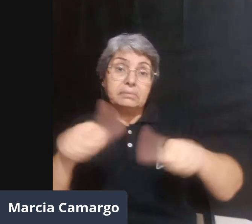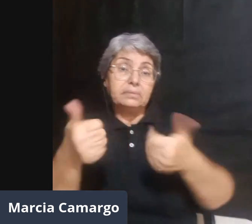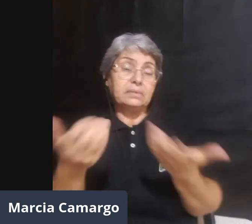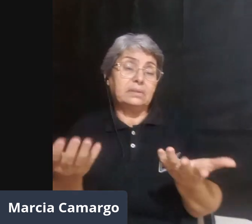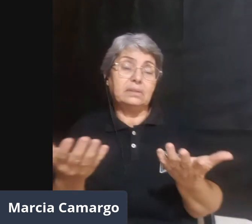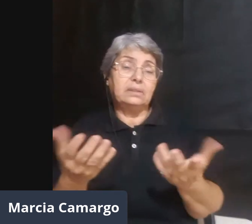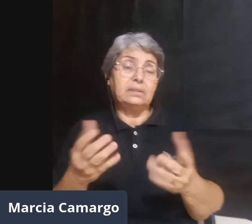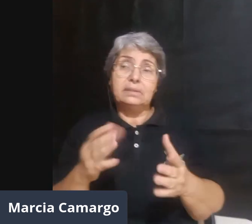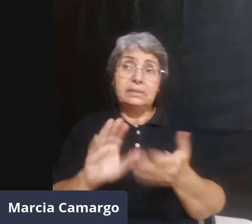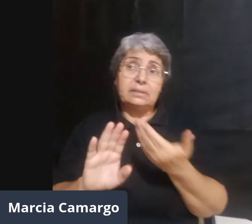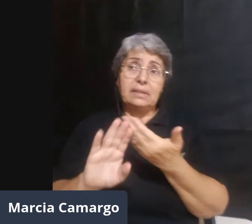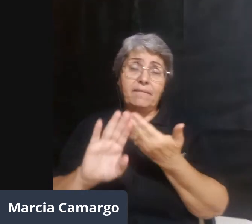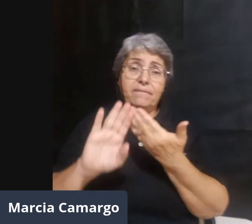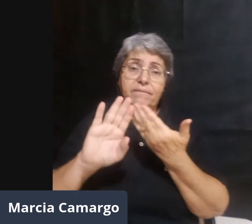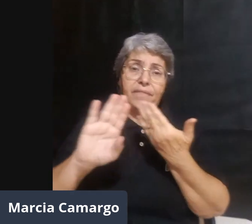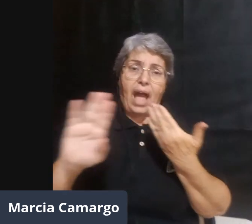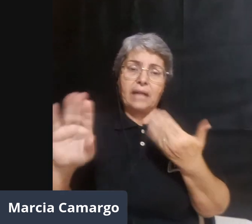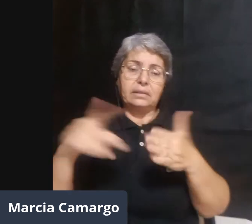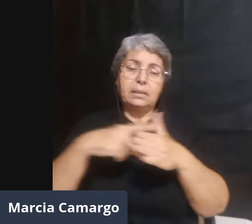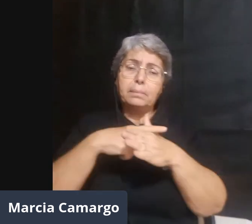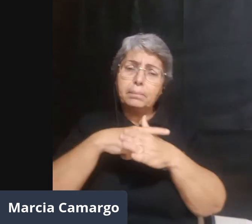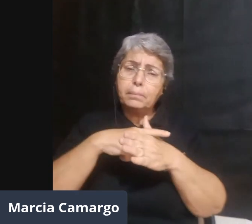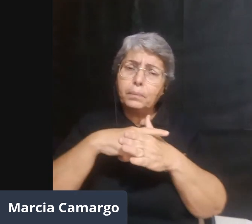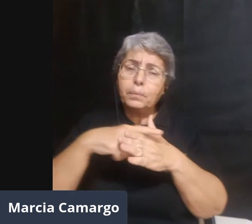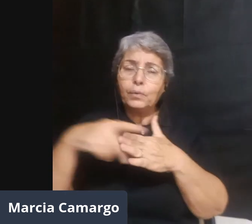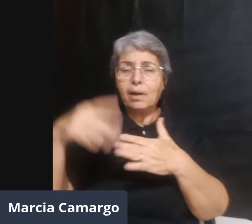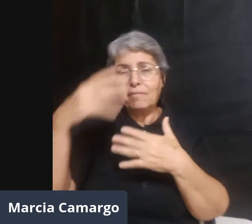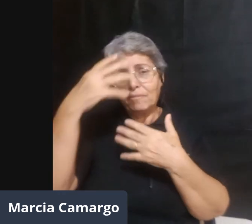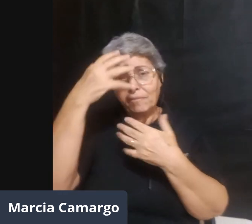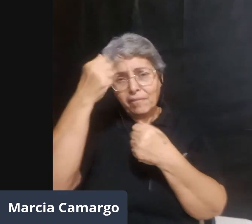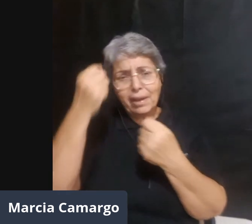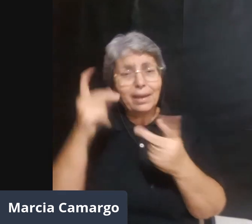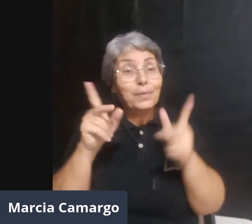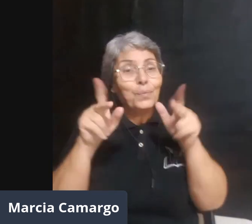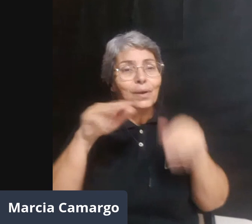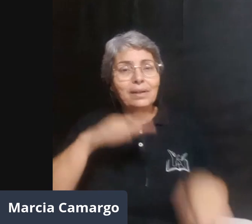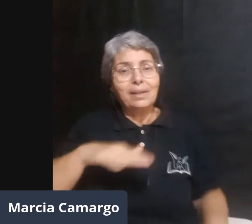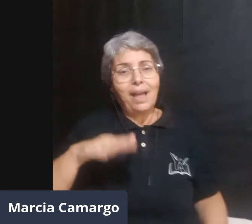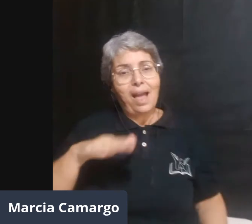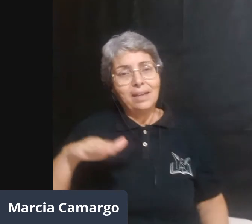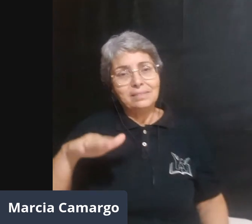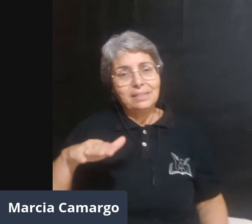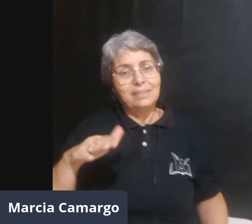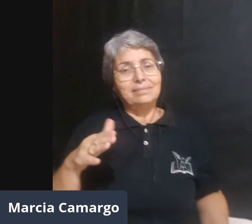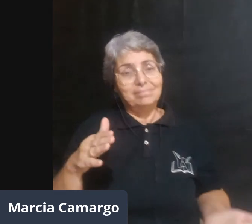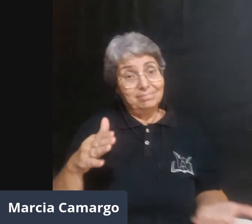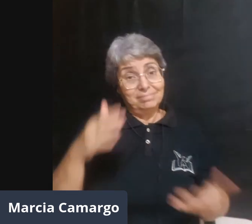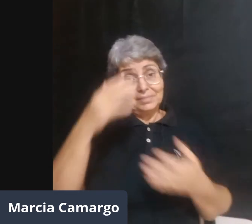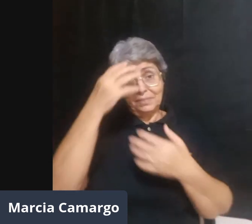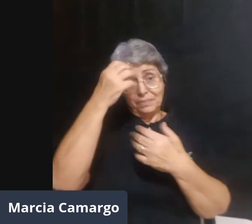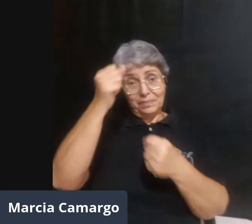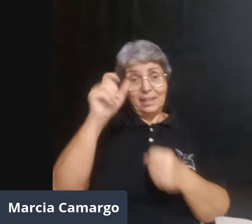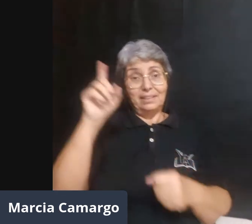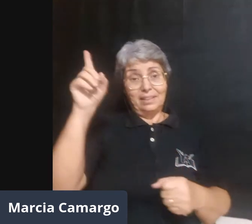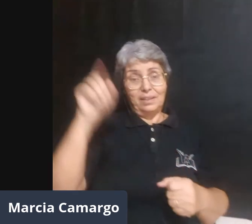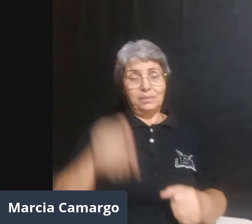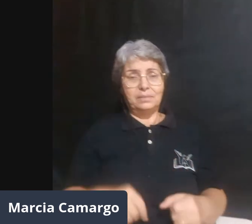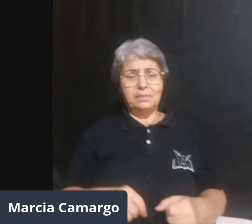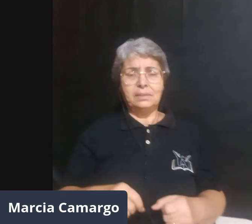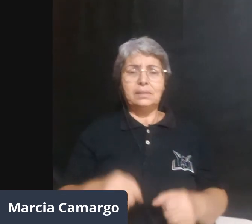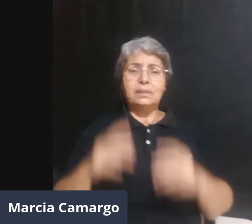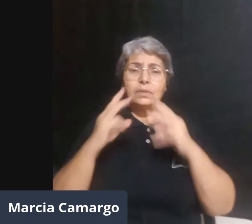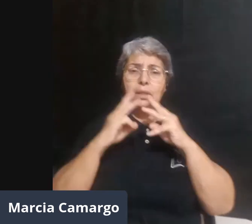mais e mais da fé pura e simples de uma criança. Nesse caso, muitas mensagens de Deus precisam